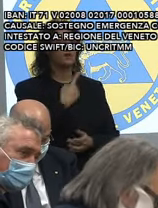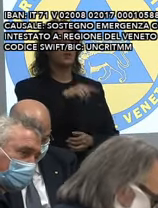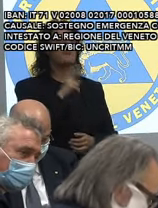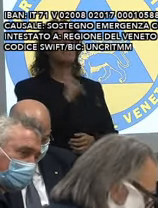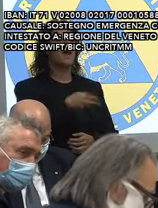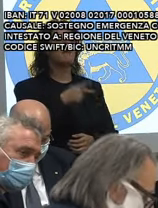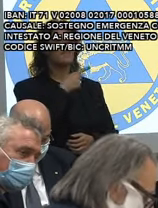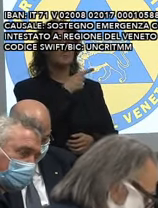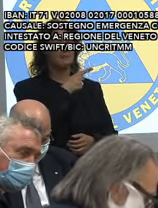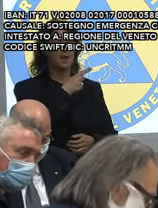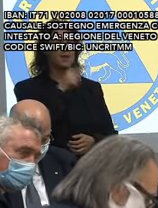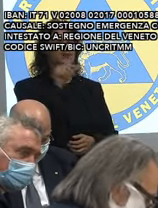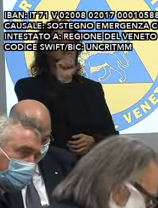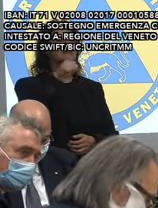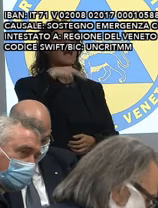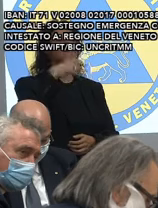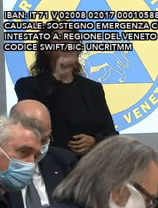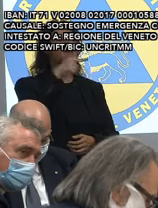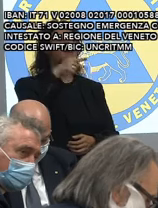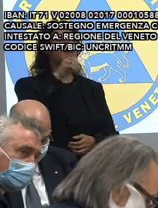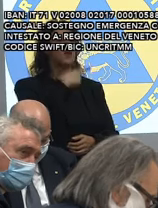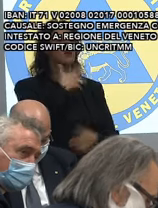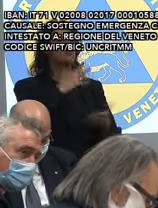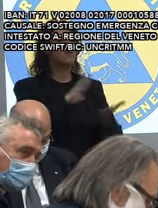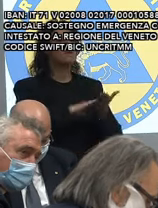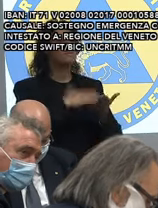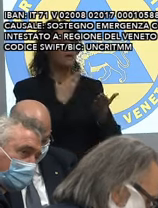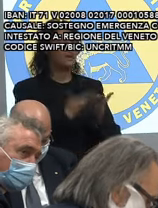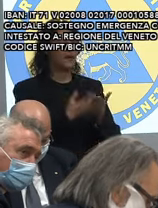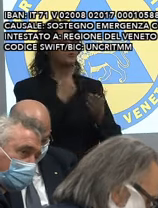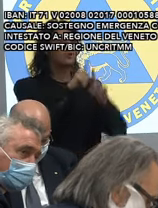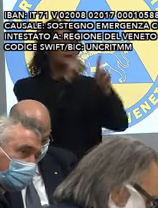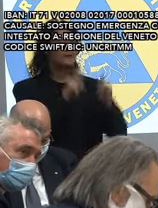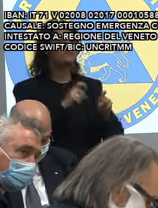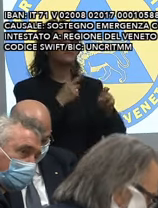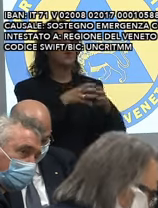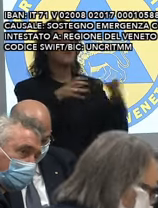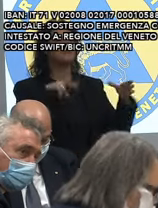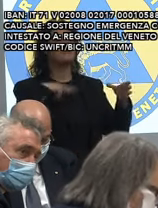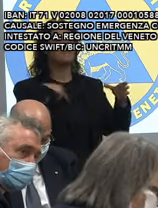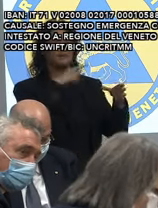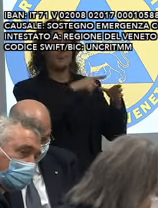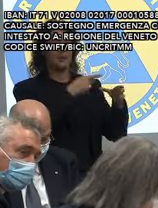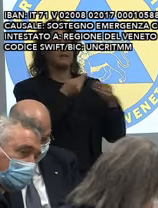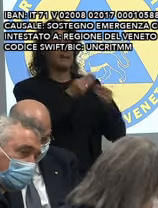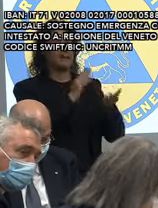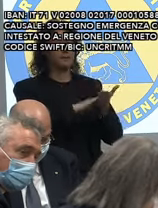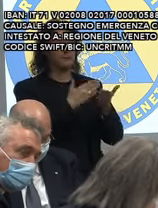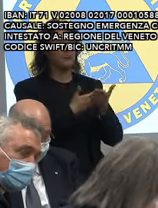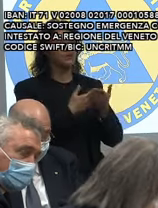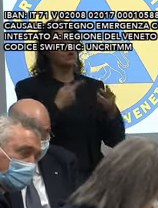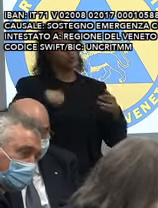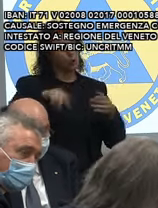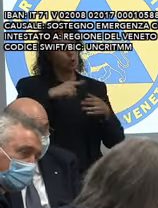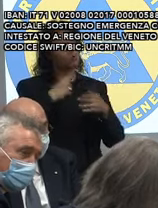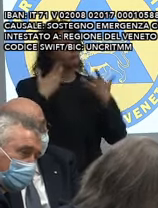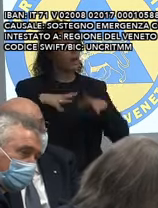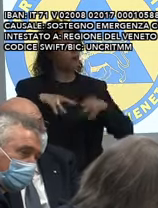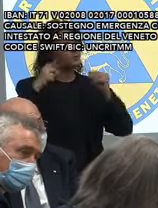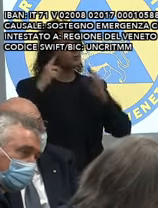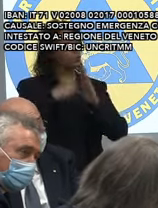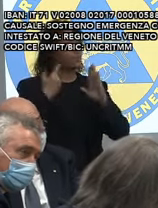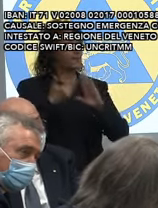avuto la validazione, ha validato un test di un'azienda privata. Noi stiamo facendo un lavoro identico, siamo partiti un mese prima tra